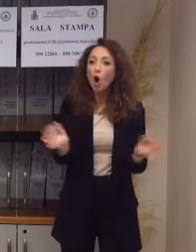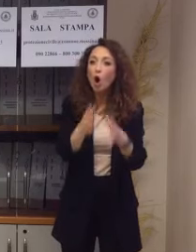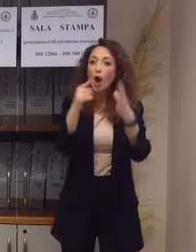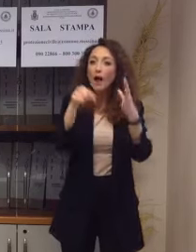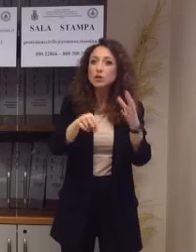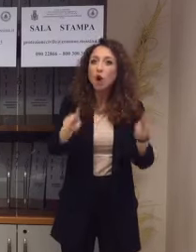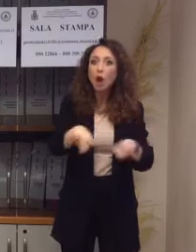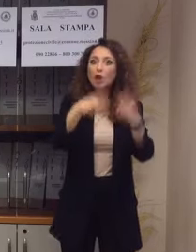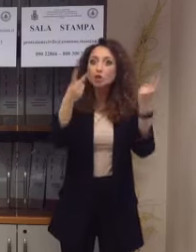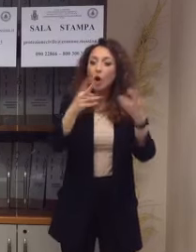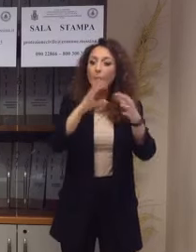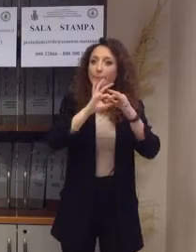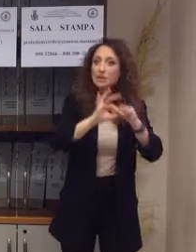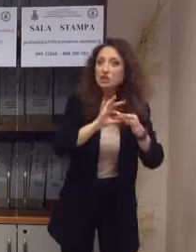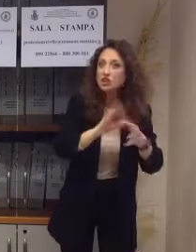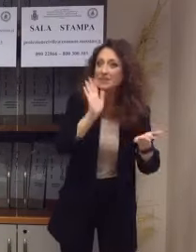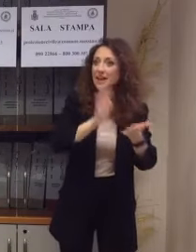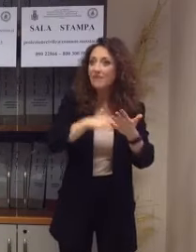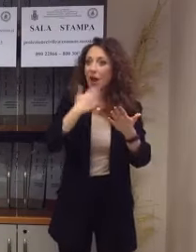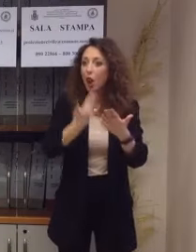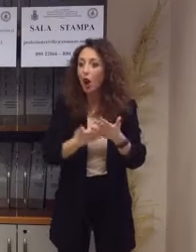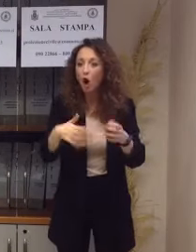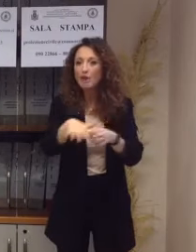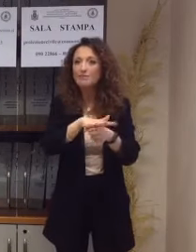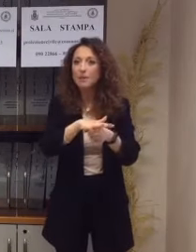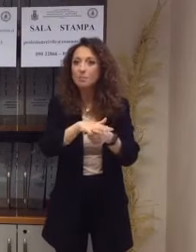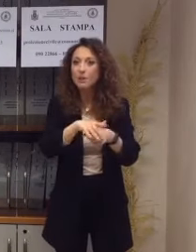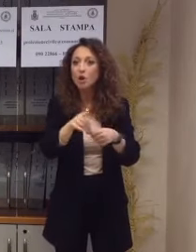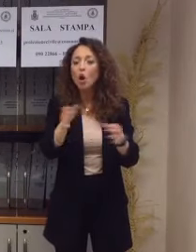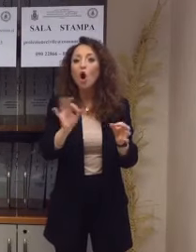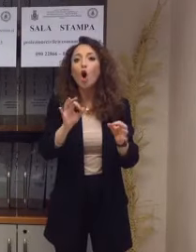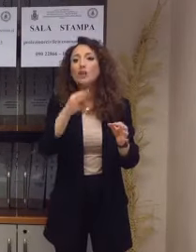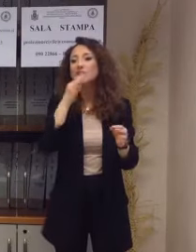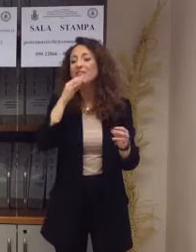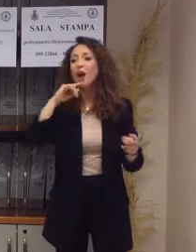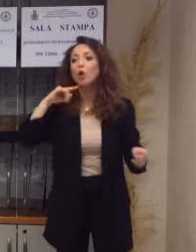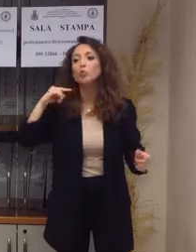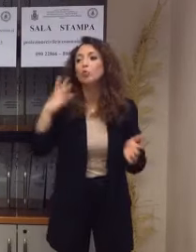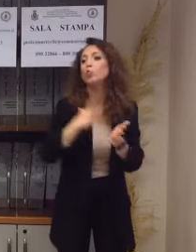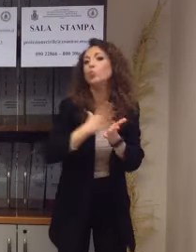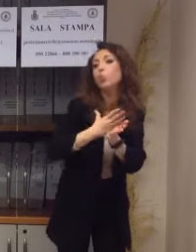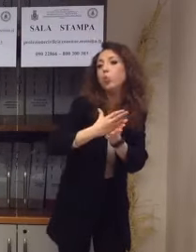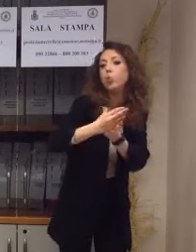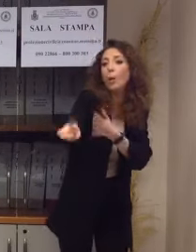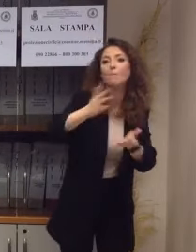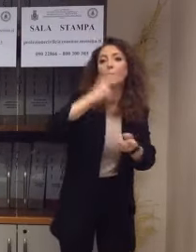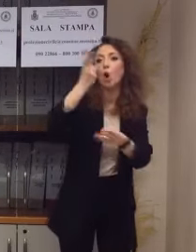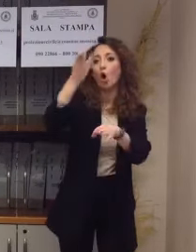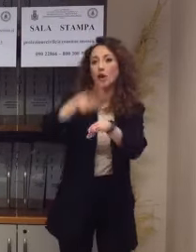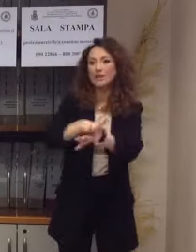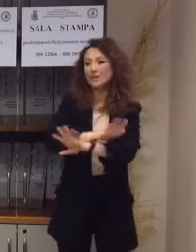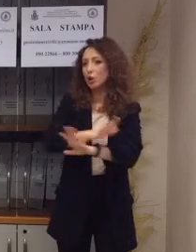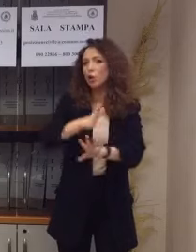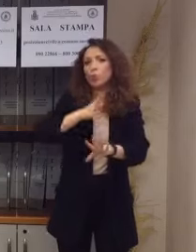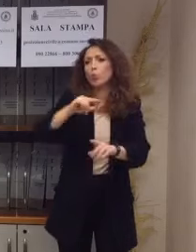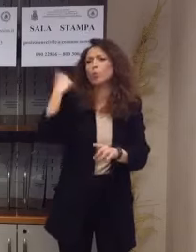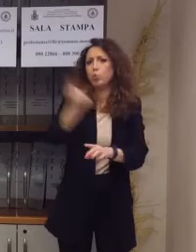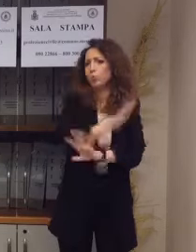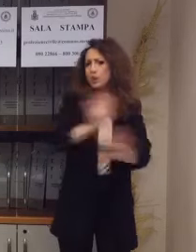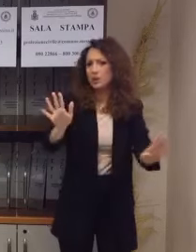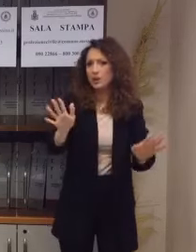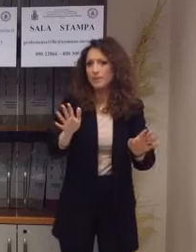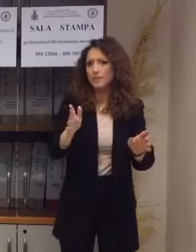siamo tutti morti, come si suol dire, perché c'è il post coronavirus che dobbiamo ricostruire e noi già ci stiamo ponendo questa